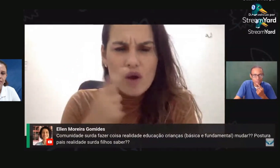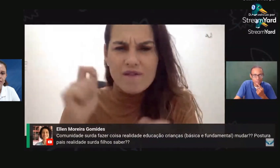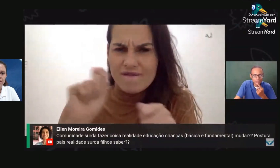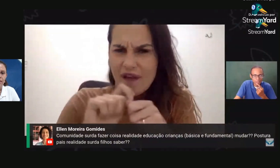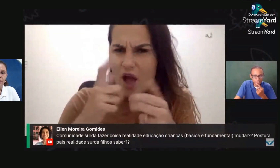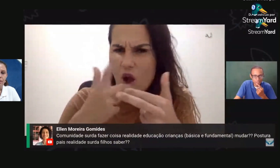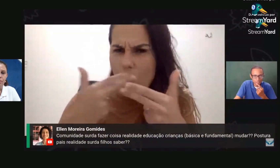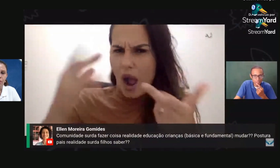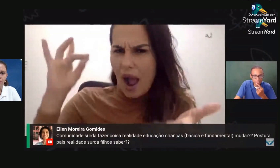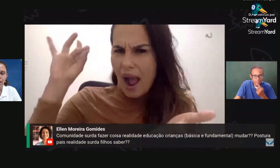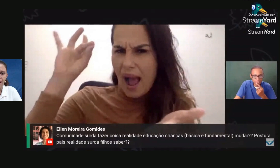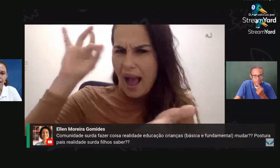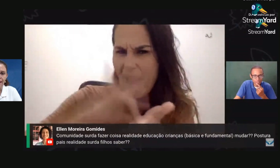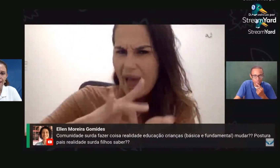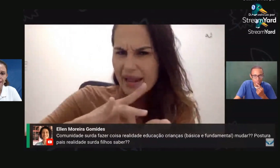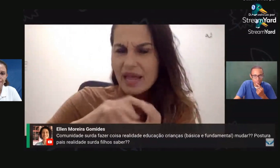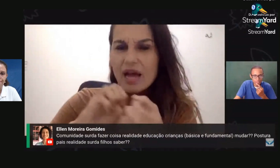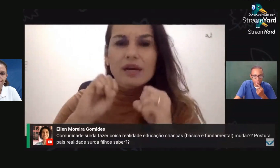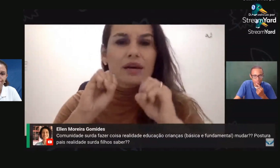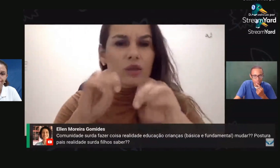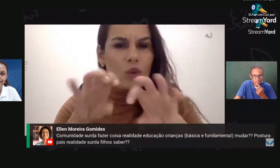saber. Bom,